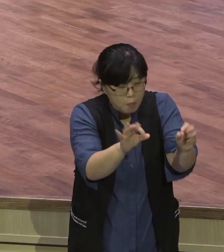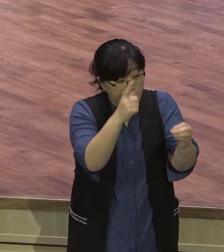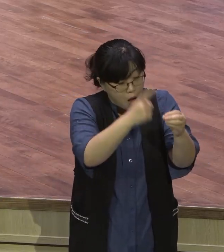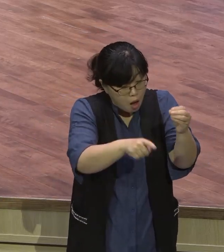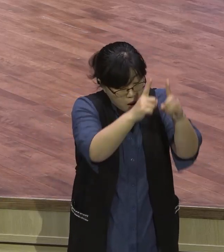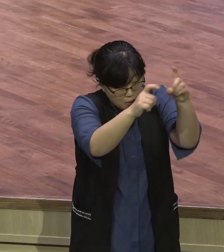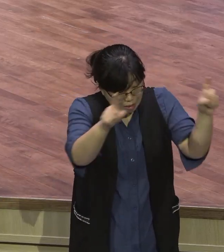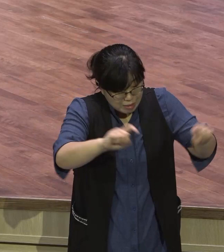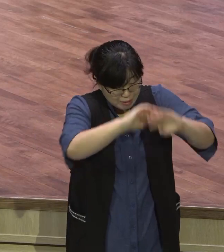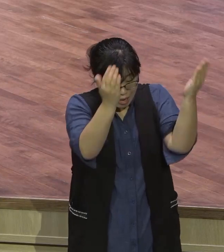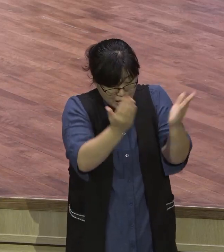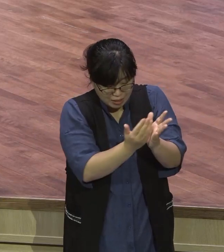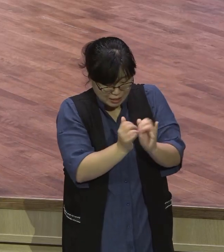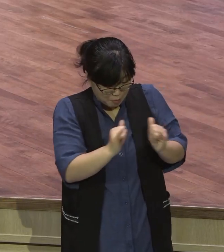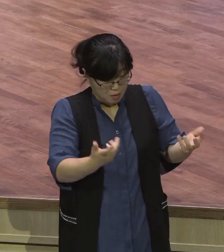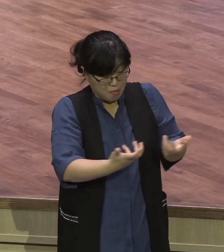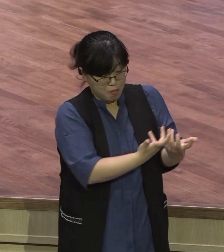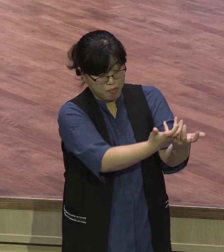가련한지